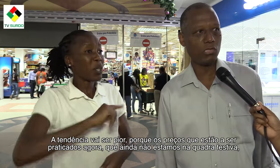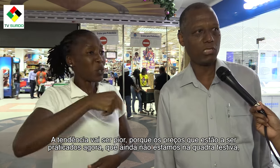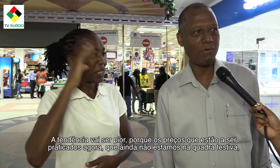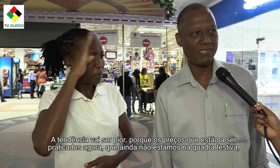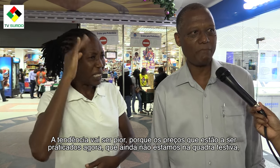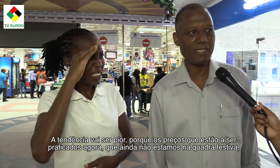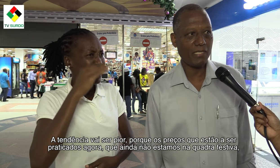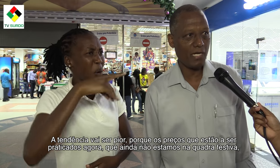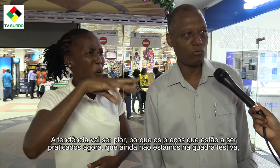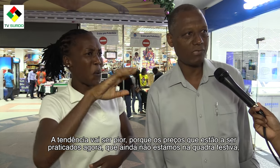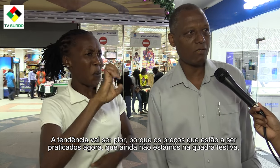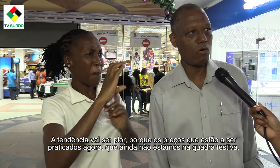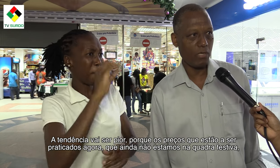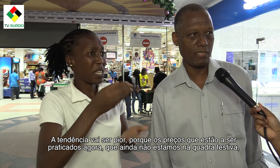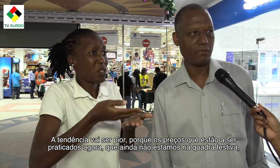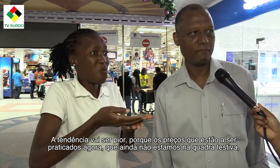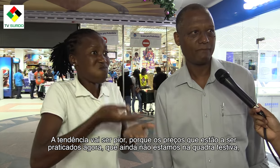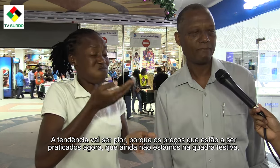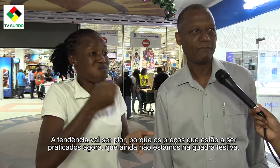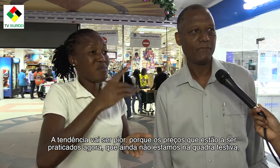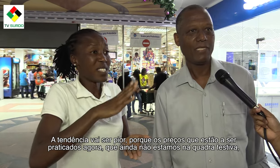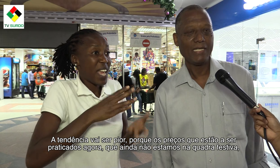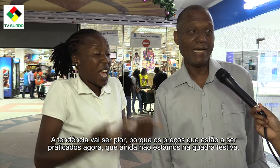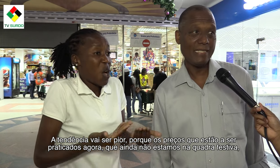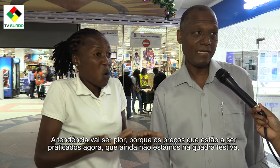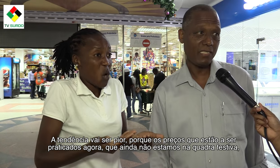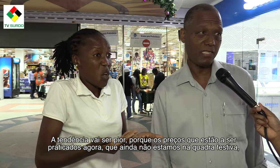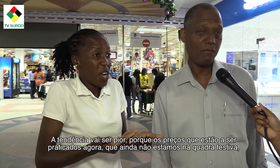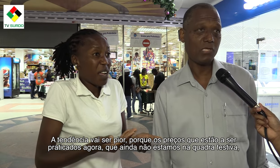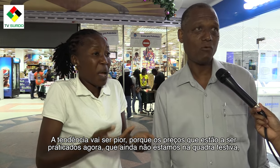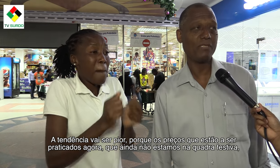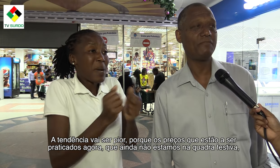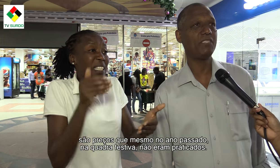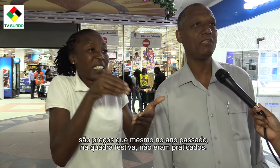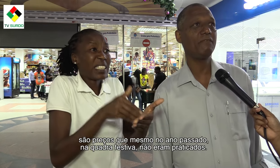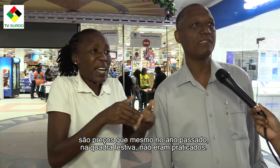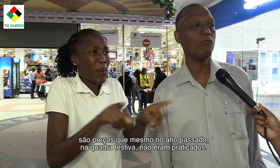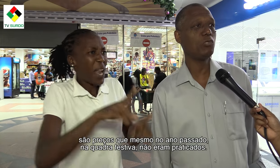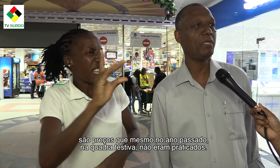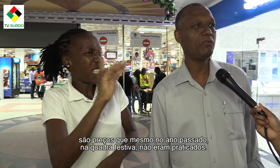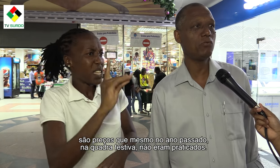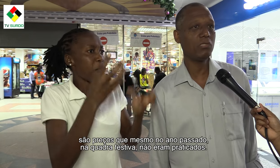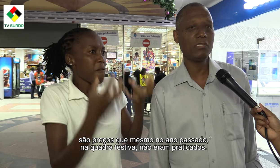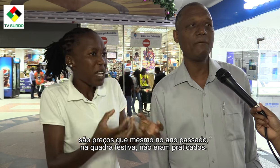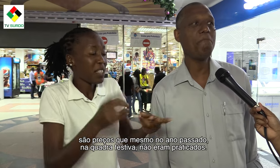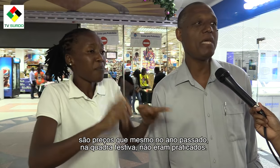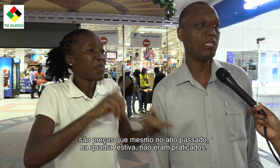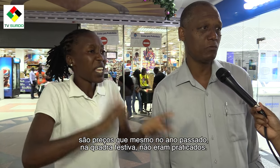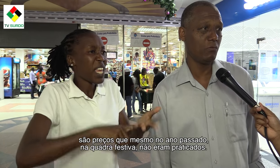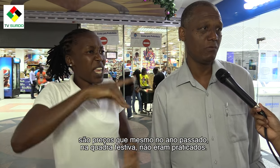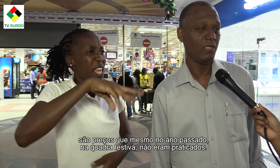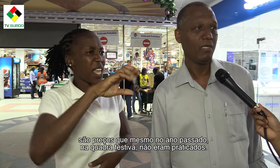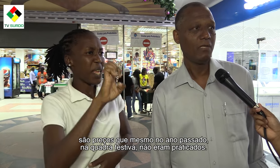preços que estão a ser praticados agora que ainda nem chegamos à quadra festiva são os preços que